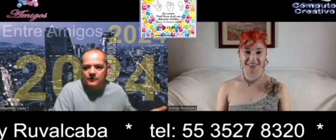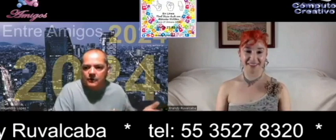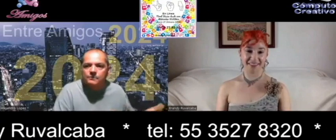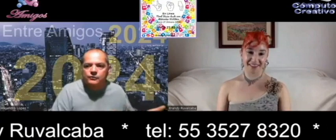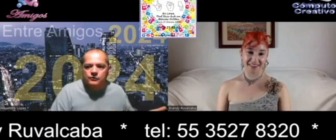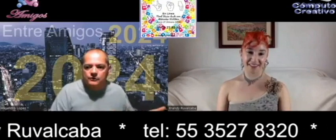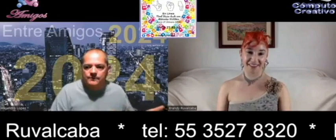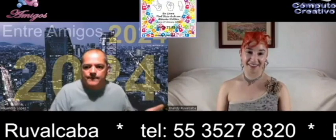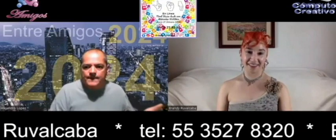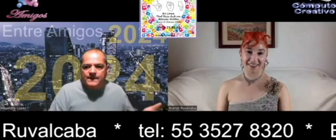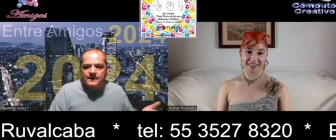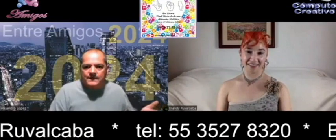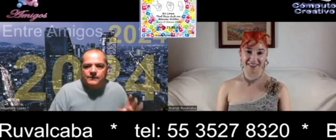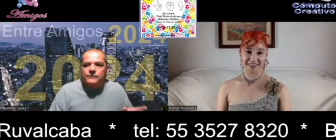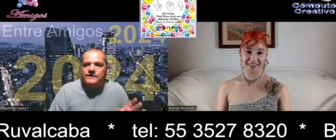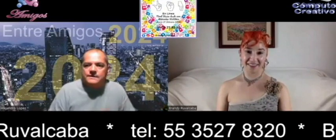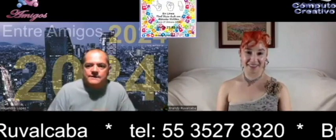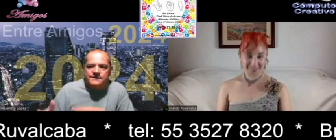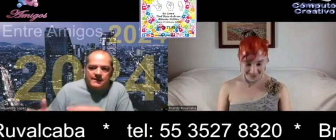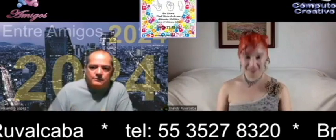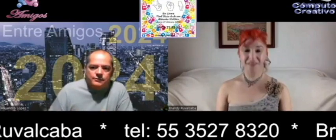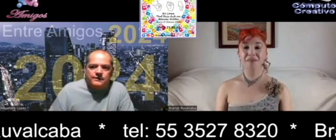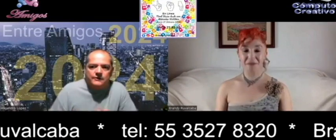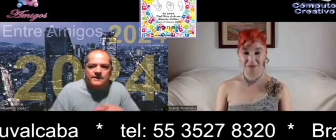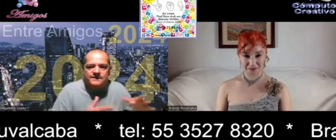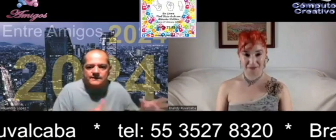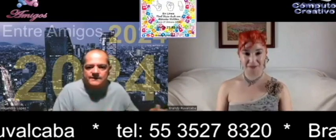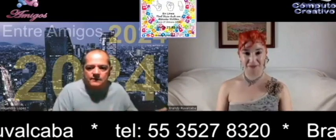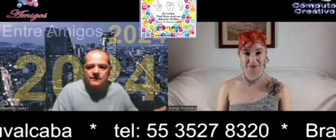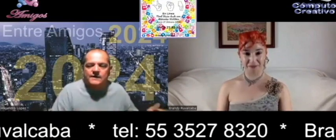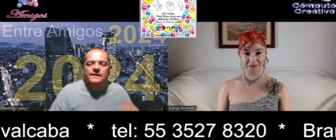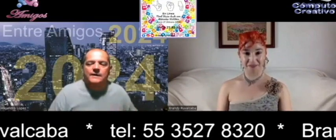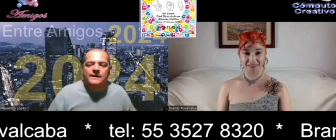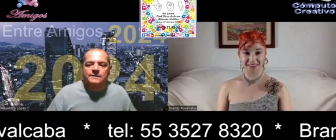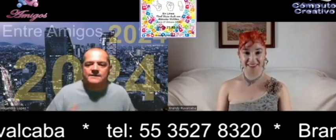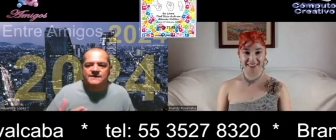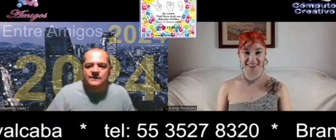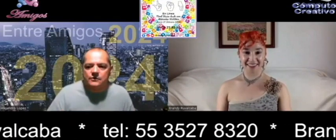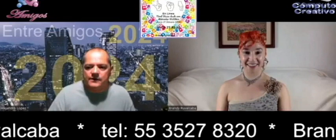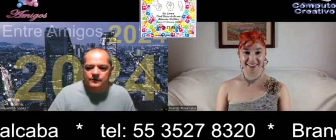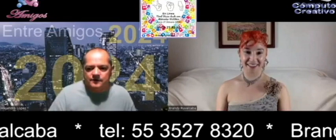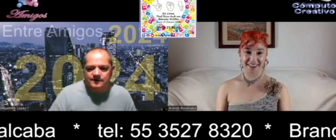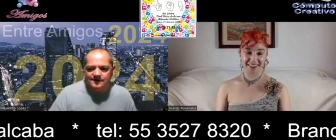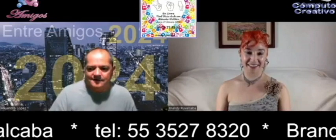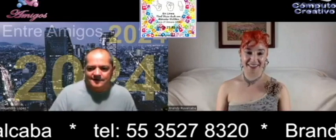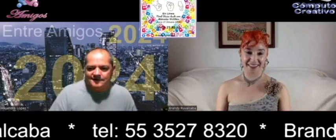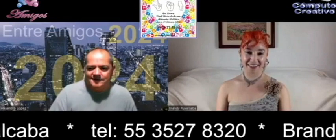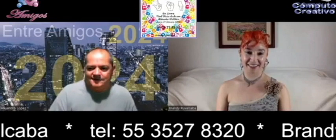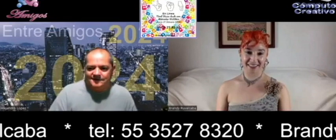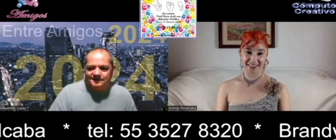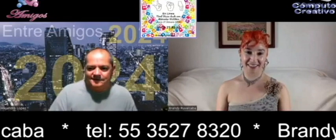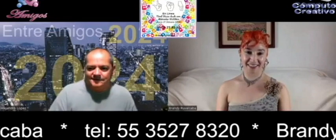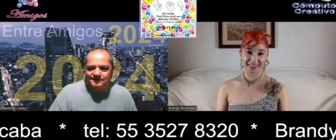lenguaje de cómputo. Y bueno, ya sabes la computadora, ya sabes el lenguaje, ¿qué vas a hacer con ello?